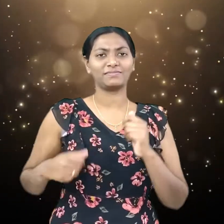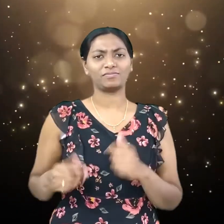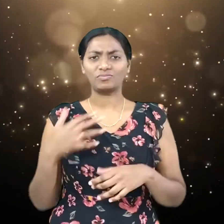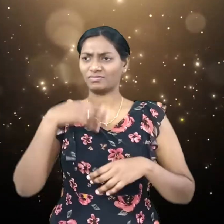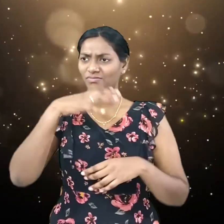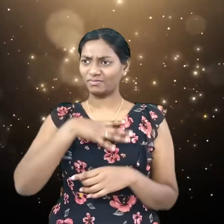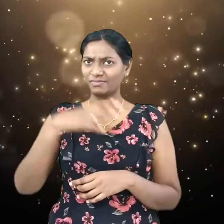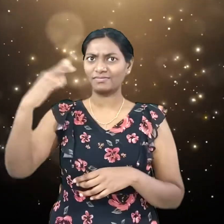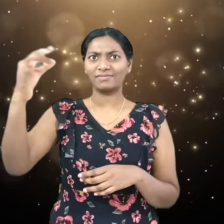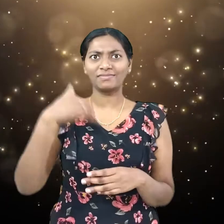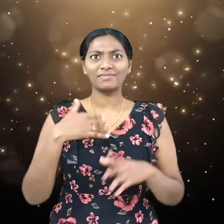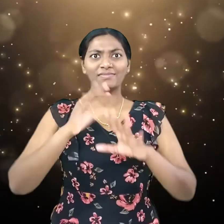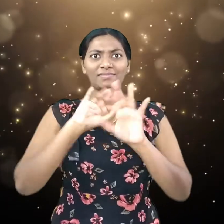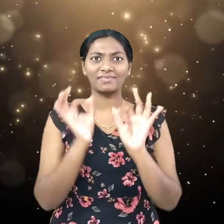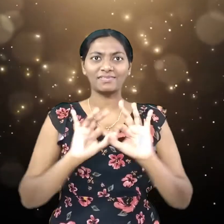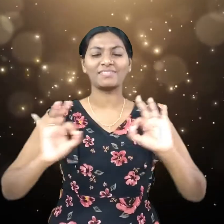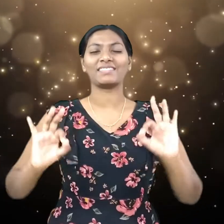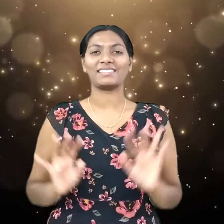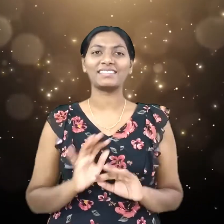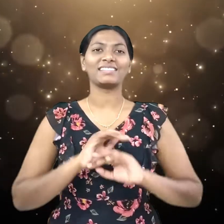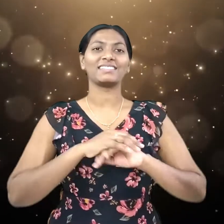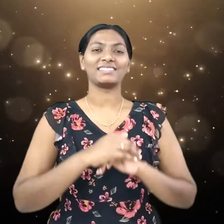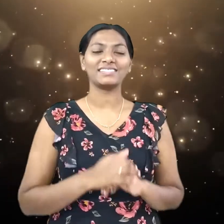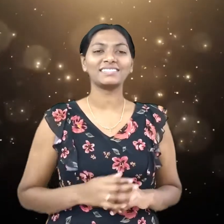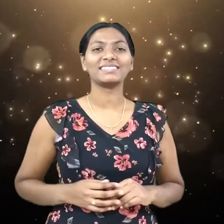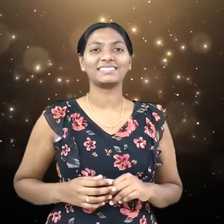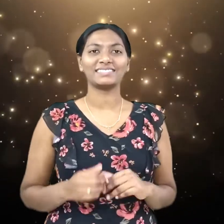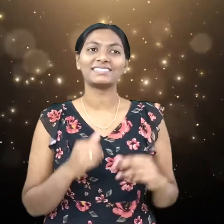हमें चुना हुआ वैसे